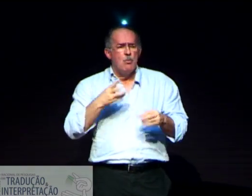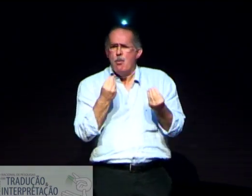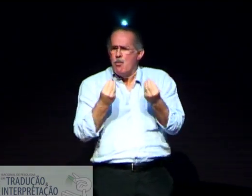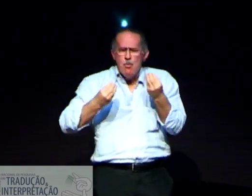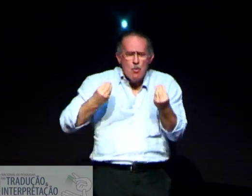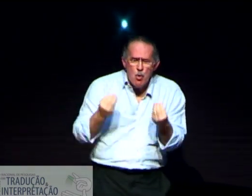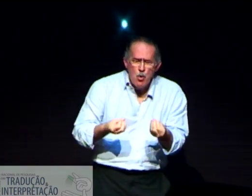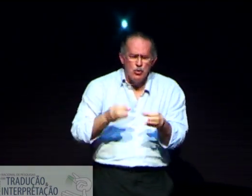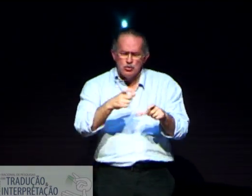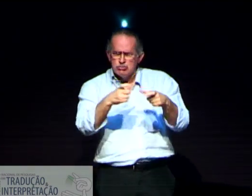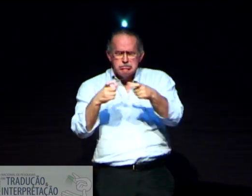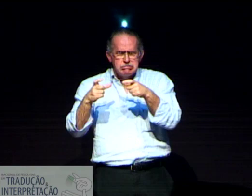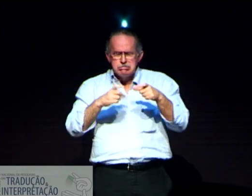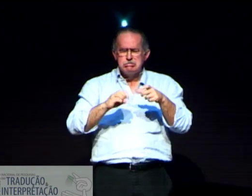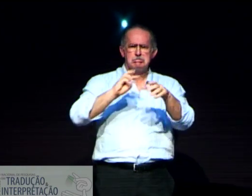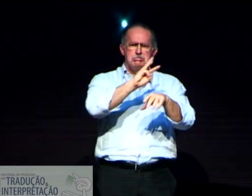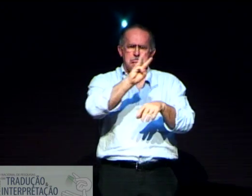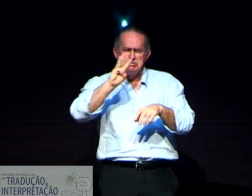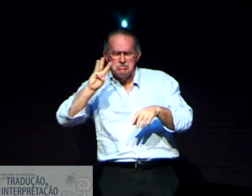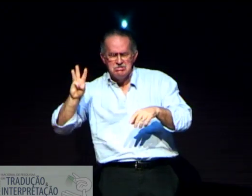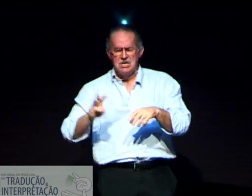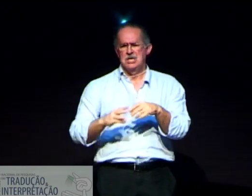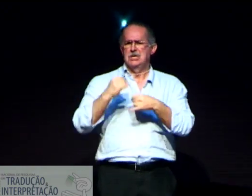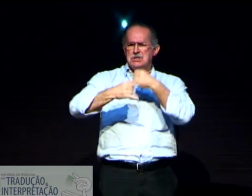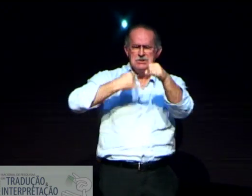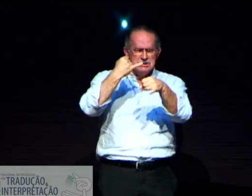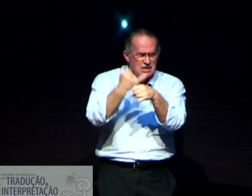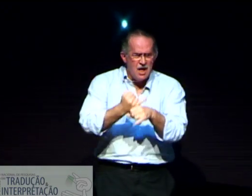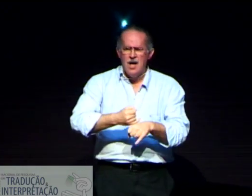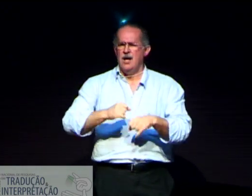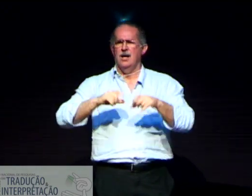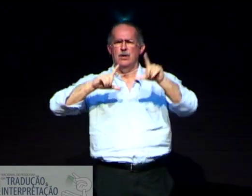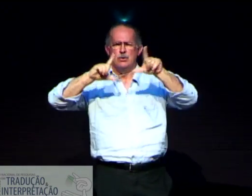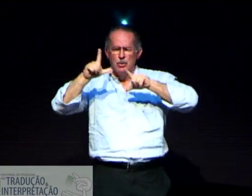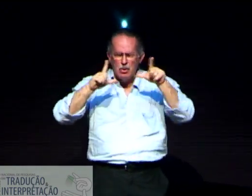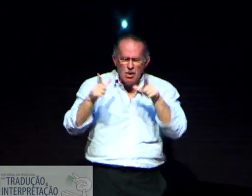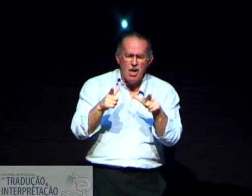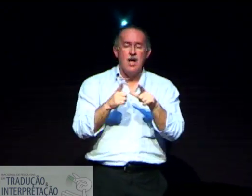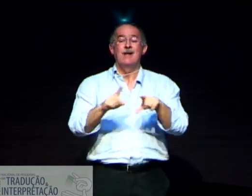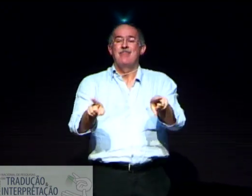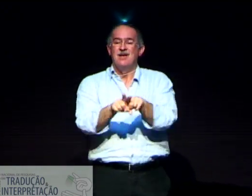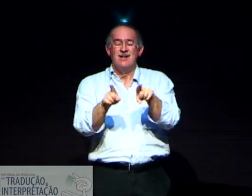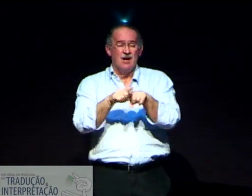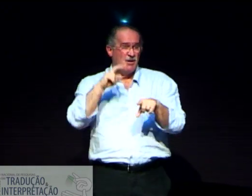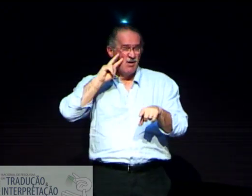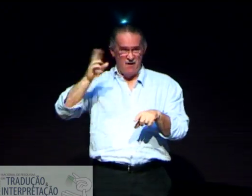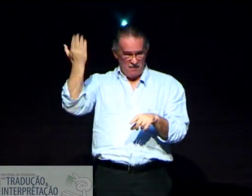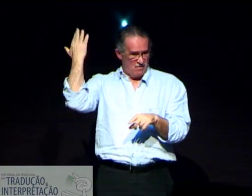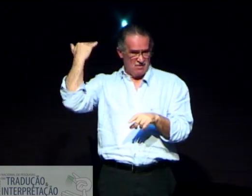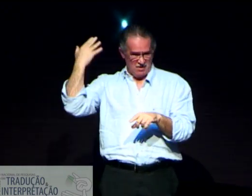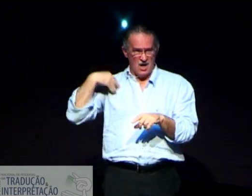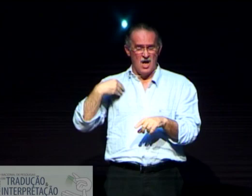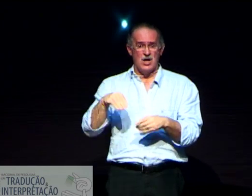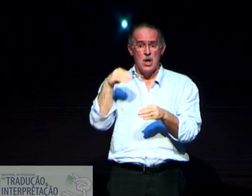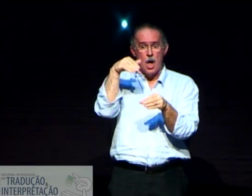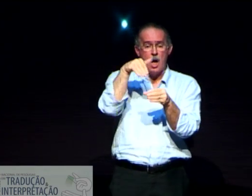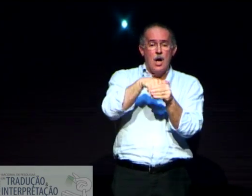Esses aplicativos são utilizados em muitos locais, alguns programas de TV,